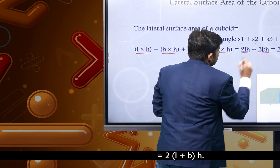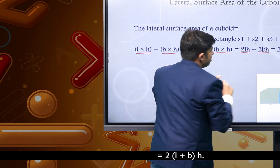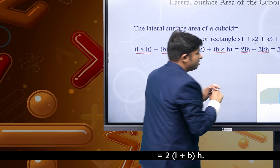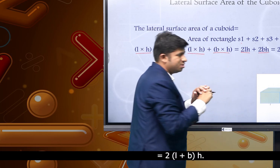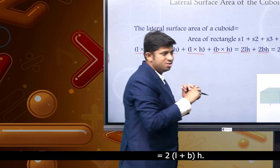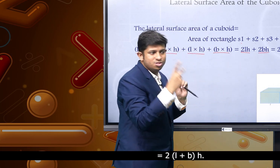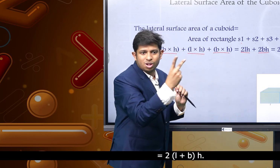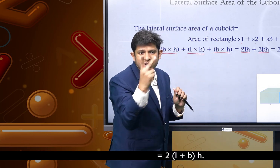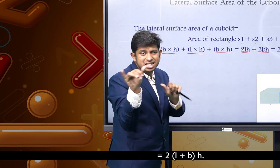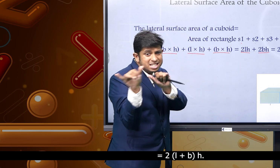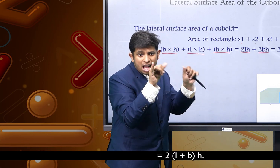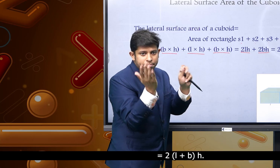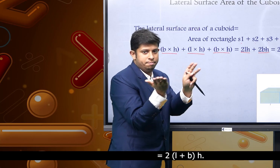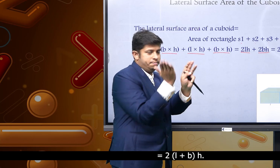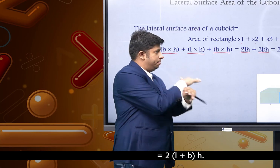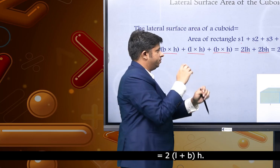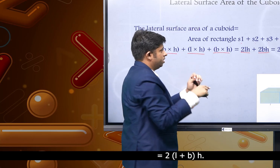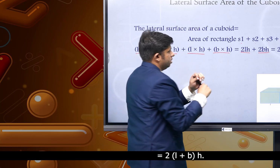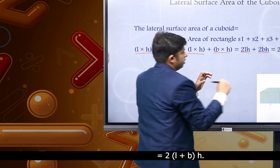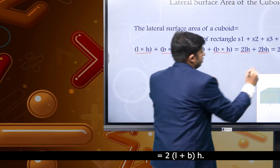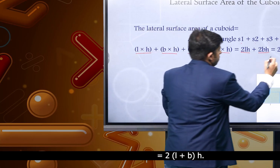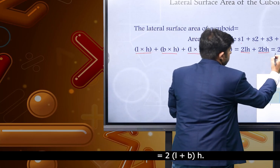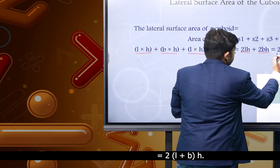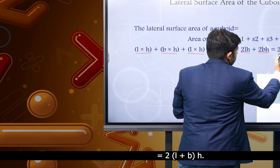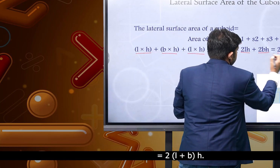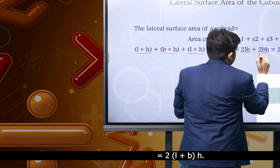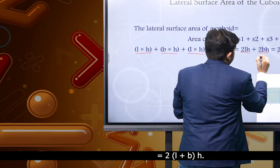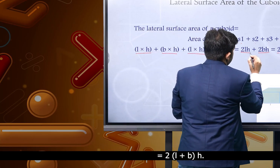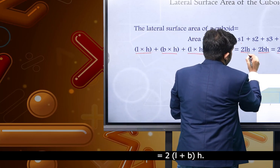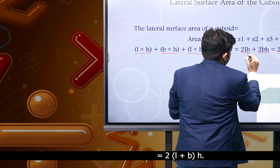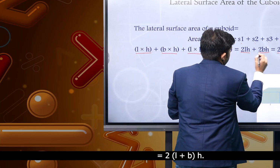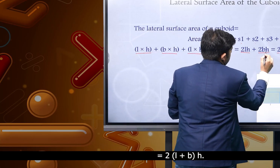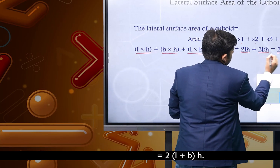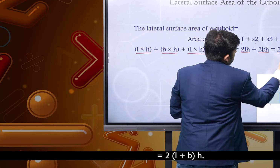बरोबर 2 कंसामध्ये L अधिक B बाहेर H.